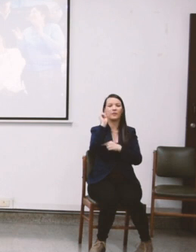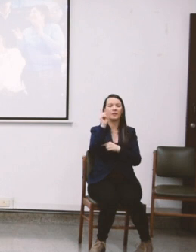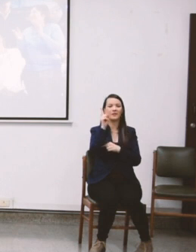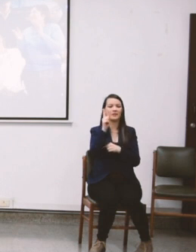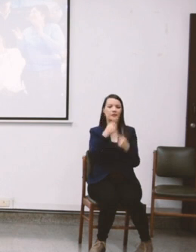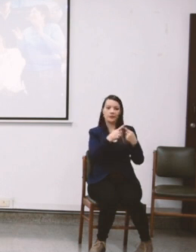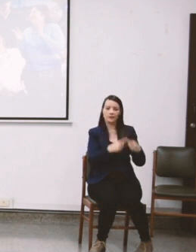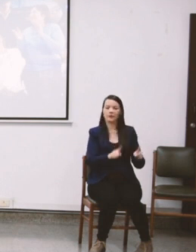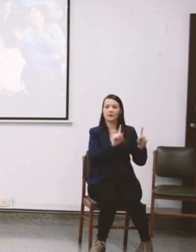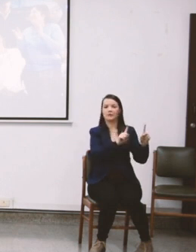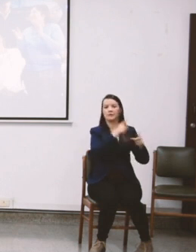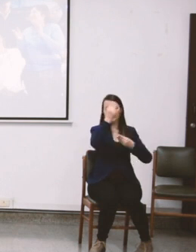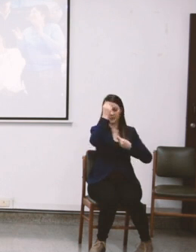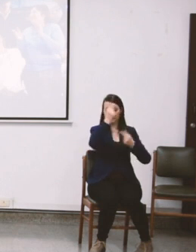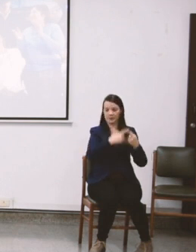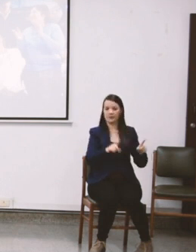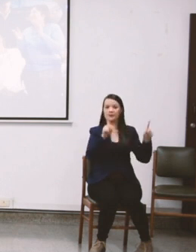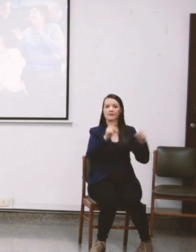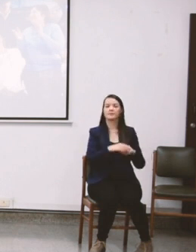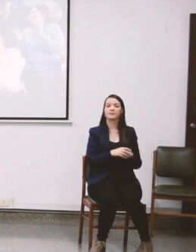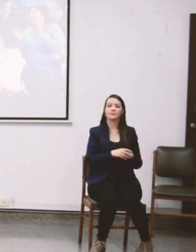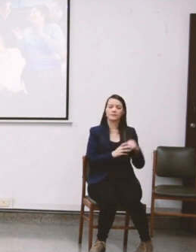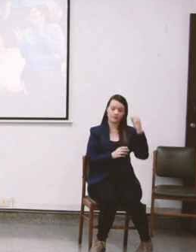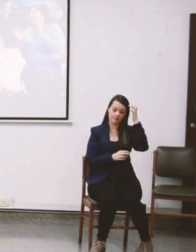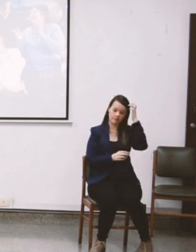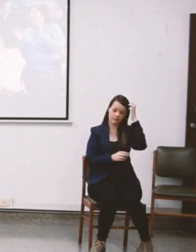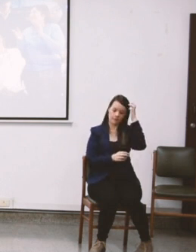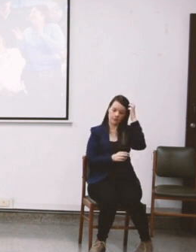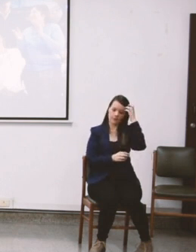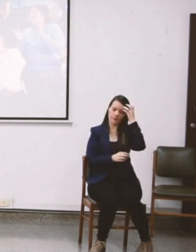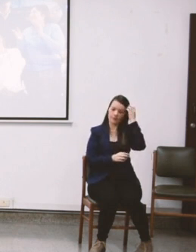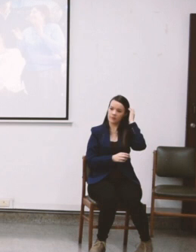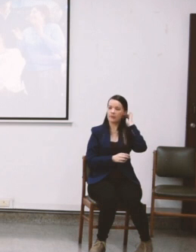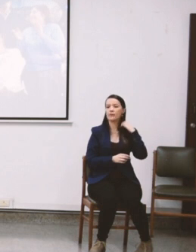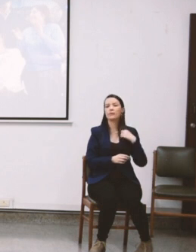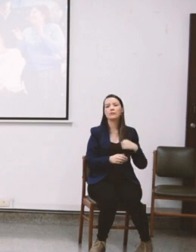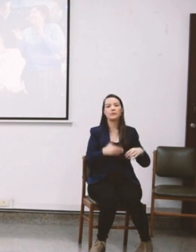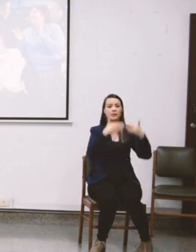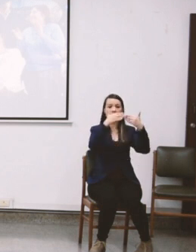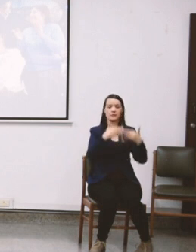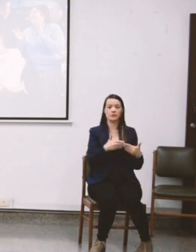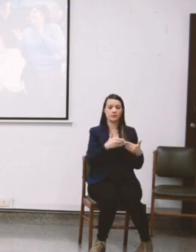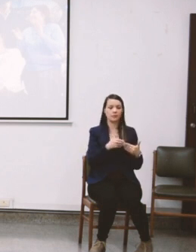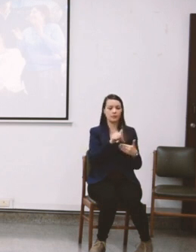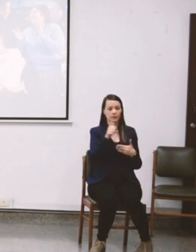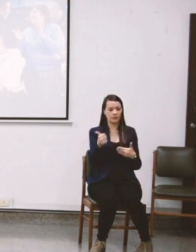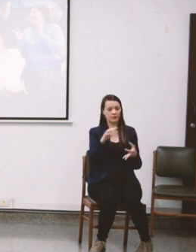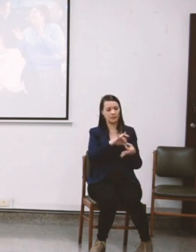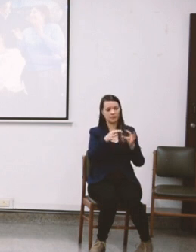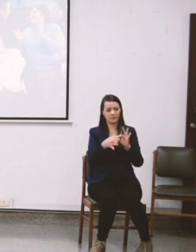y creo que parte importante de eso es porque la discapacidad siempre está articulada con otras